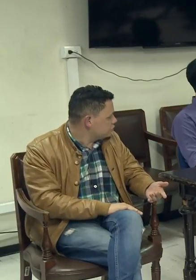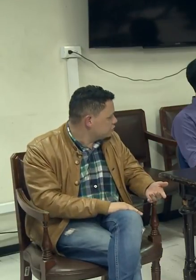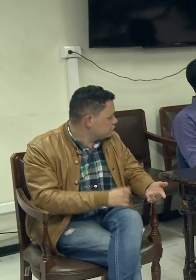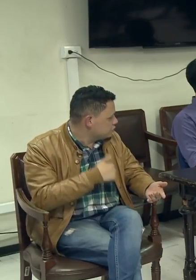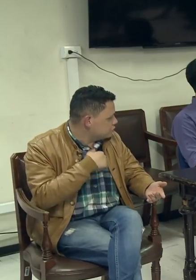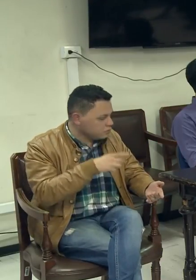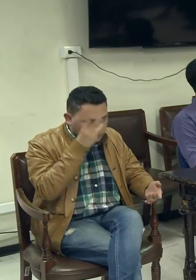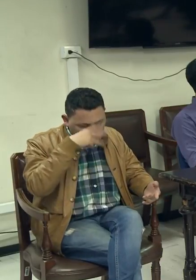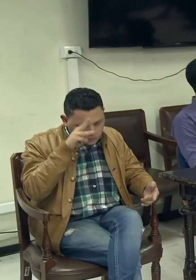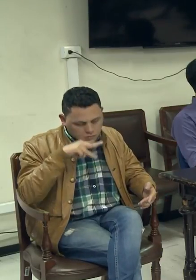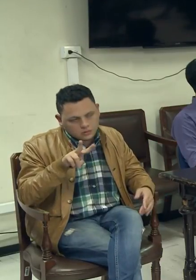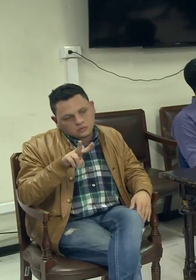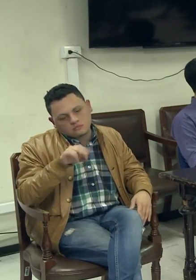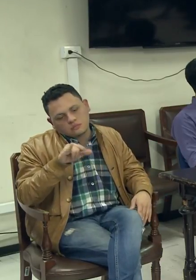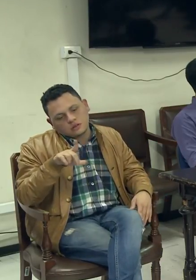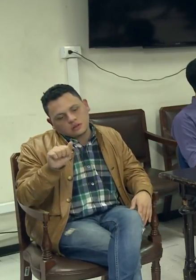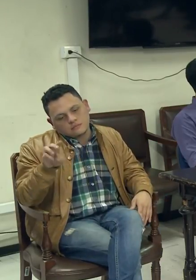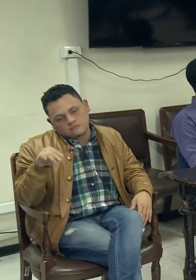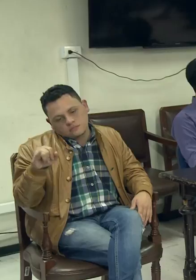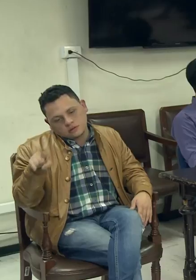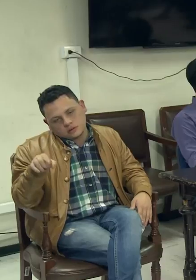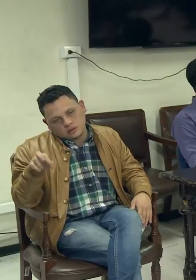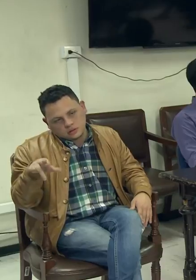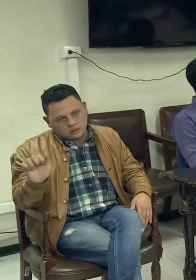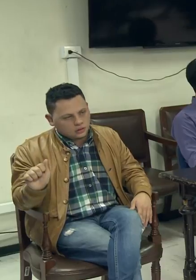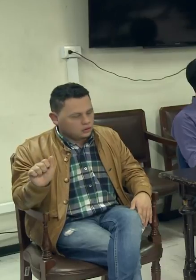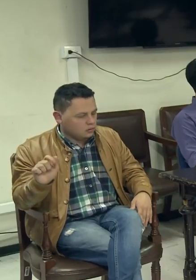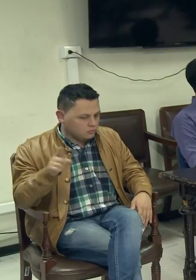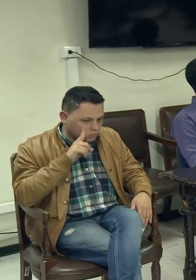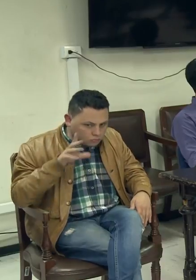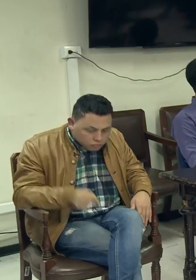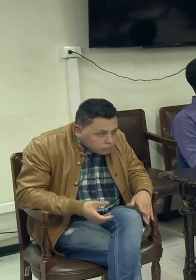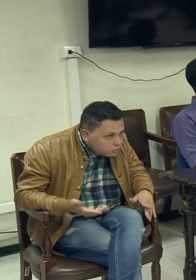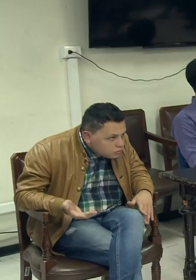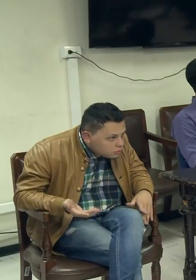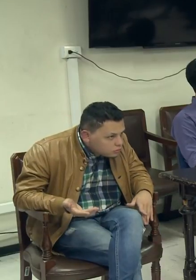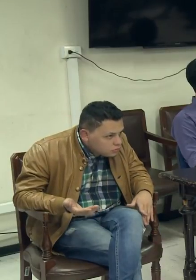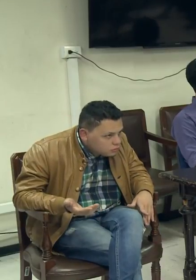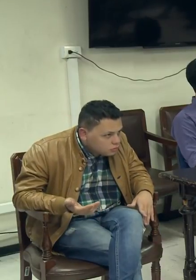En México le dicen Villa Miseria. ¿Sí? No sé si se dan cuenta